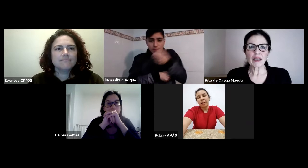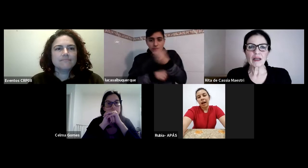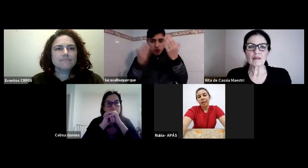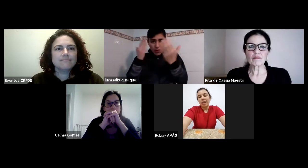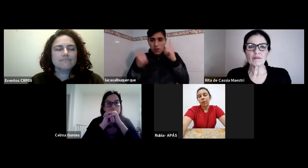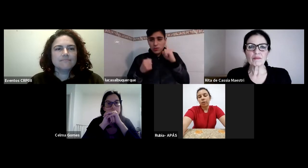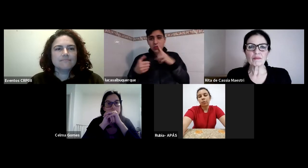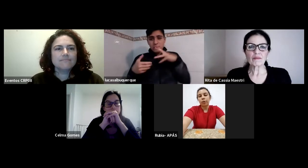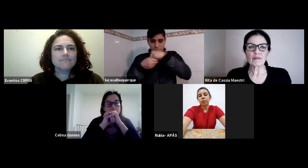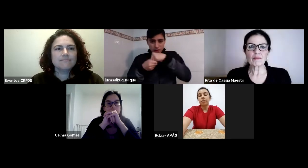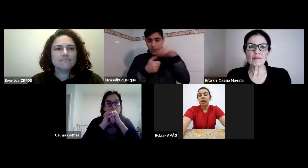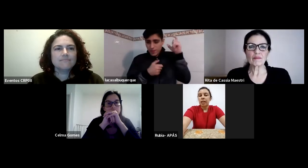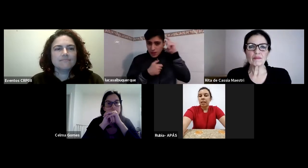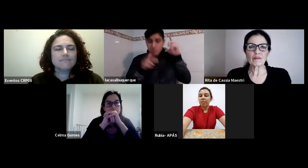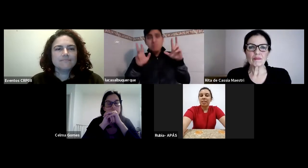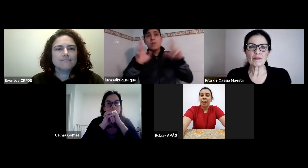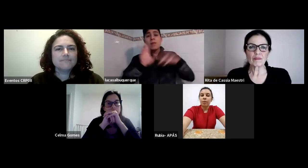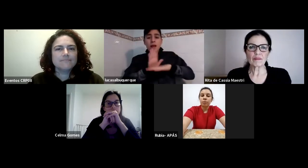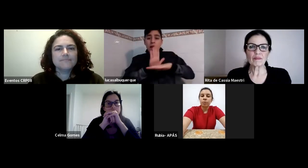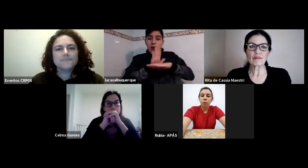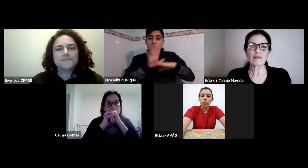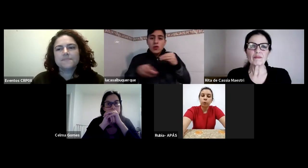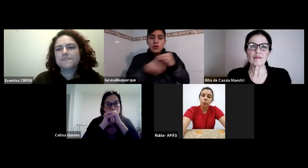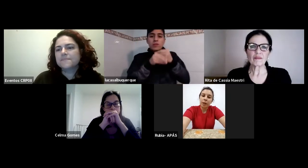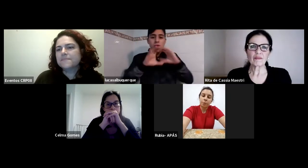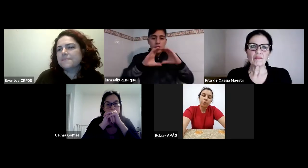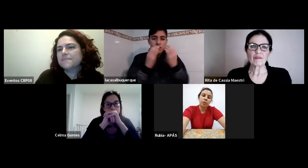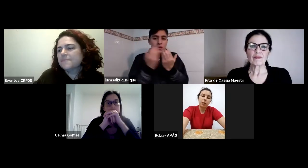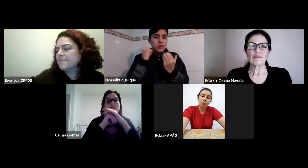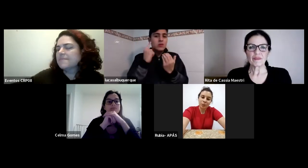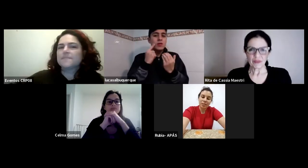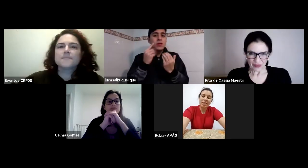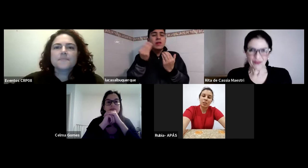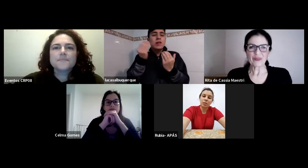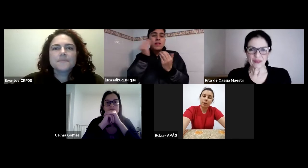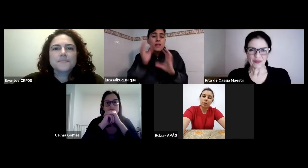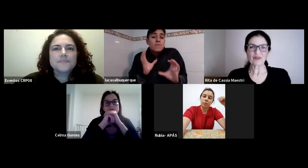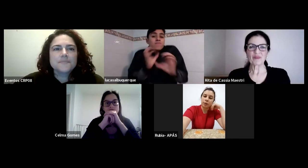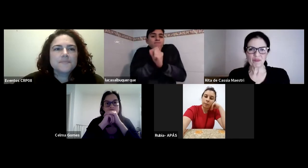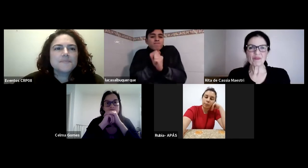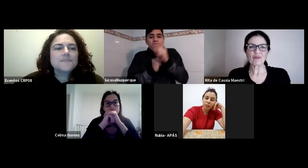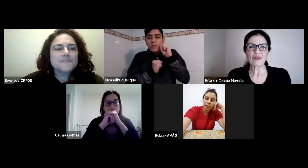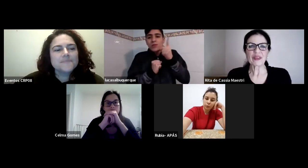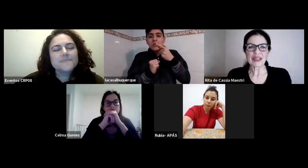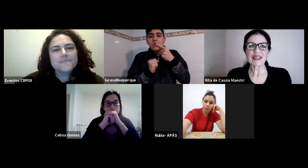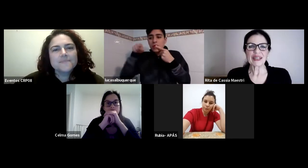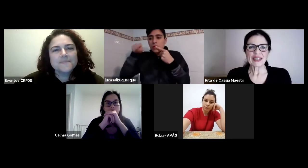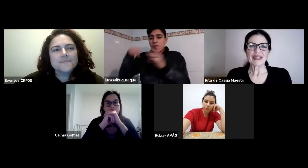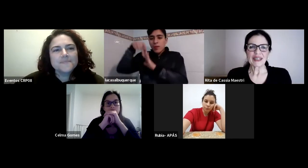com a comunidade, né, com os surdos e levantar aí um bom número de surdos atendidos pelo nosso